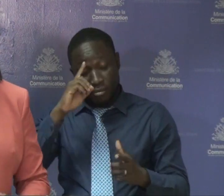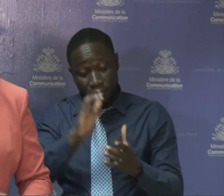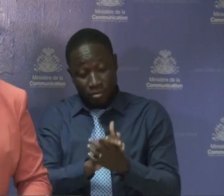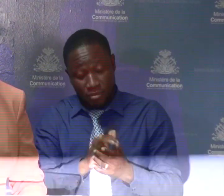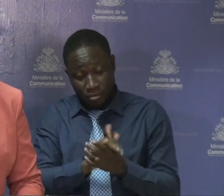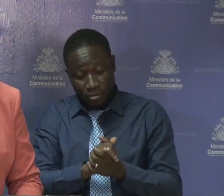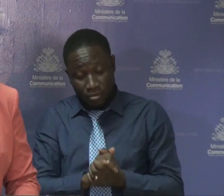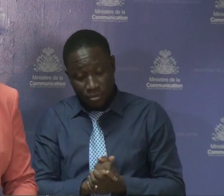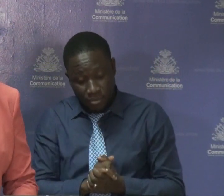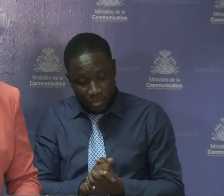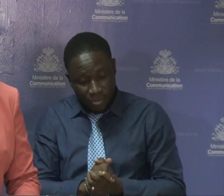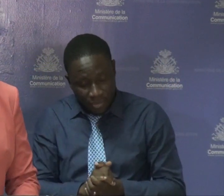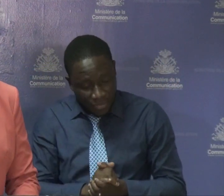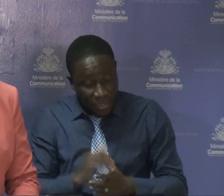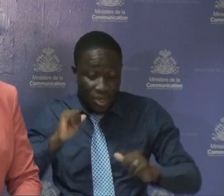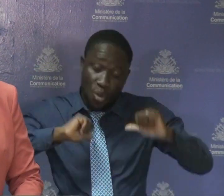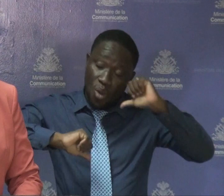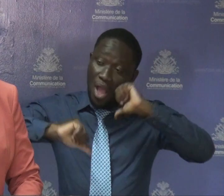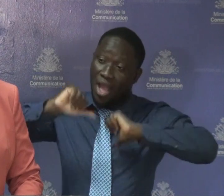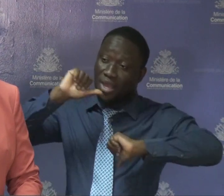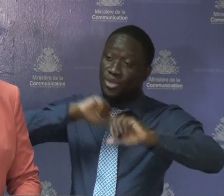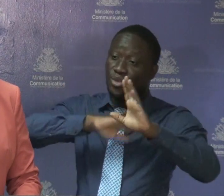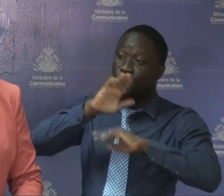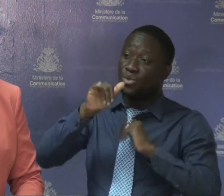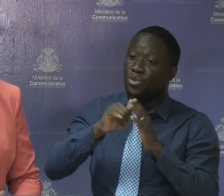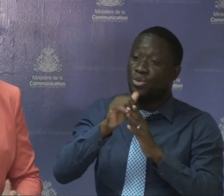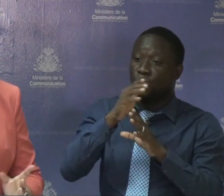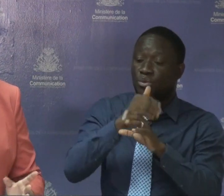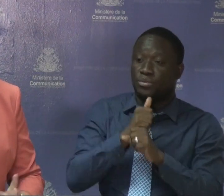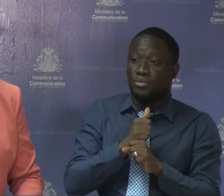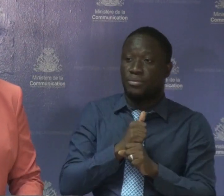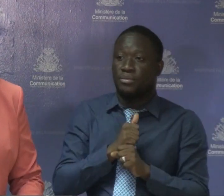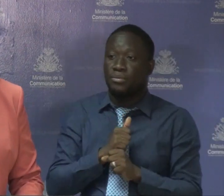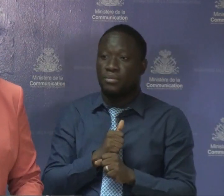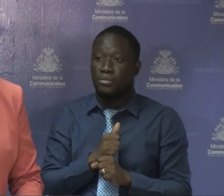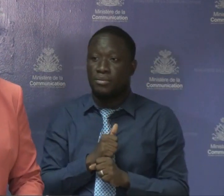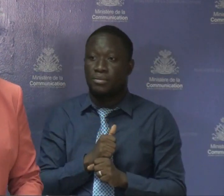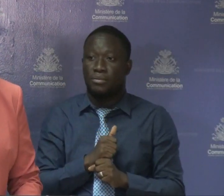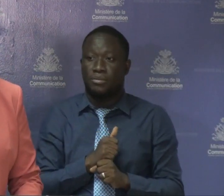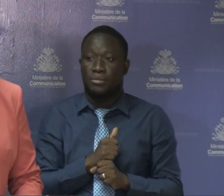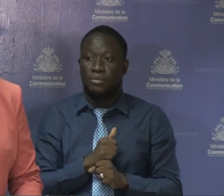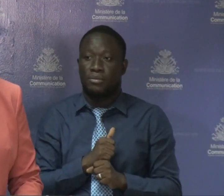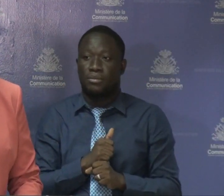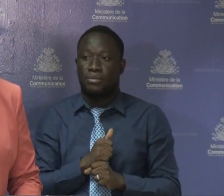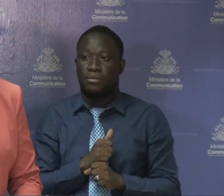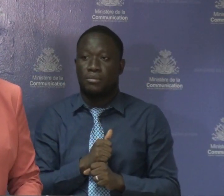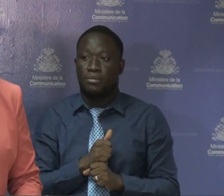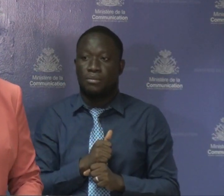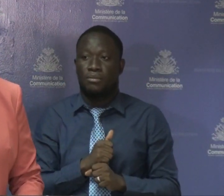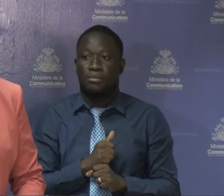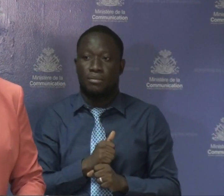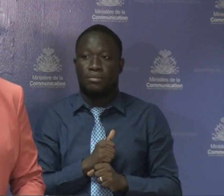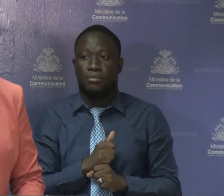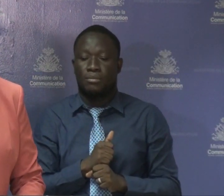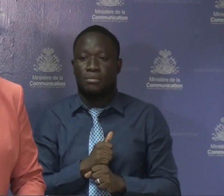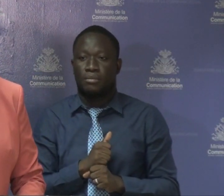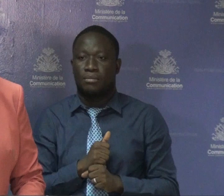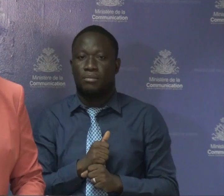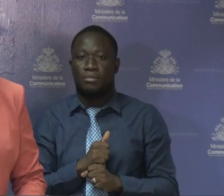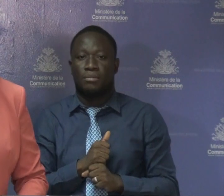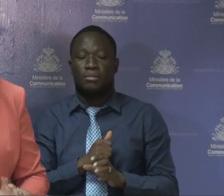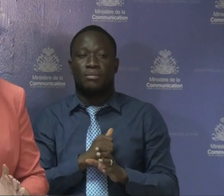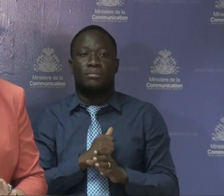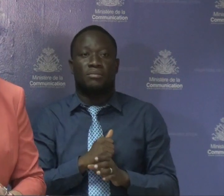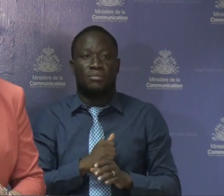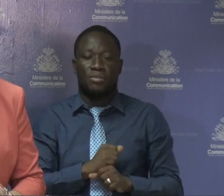c'est une action que tout le monde prend. Parce que si nous voulons. Pardon? Oui, mais de toute